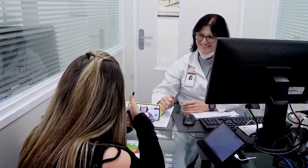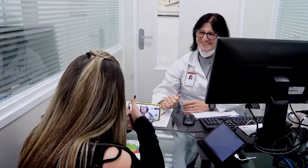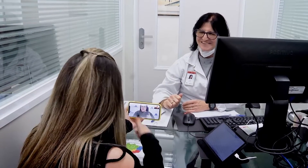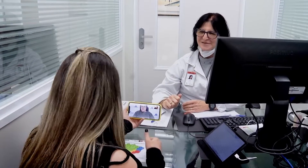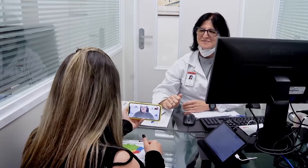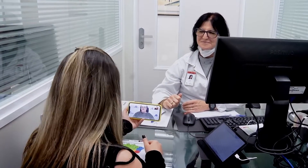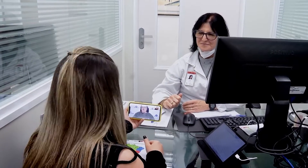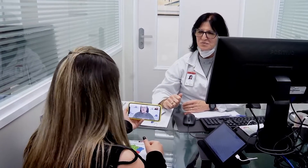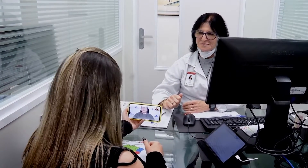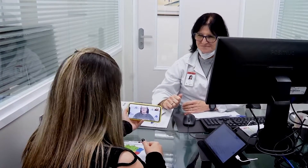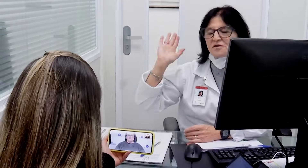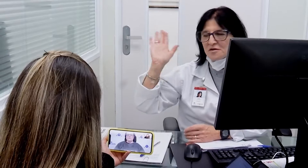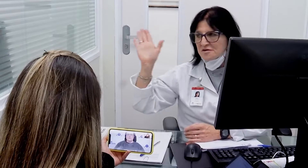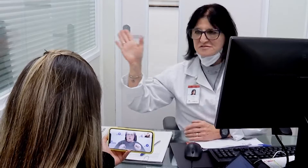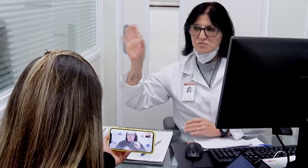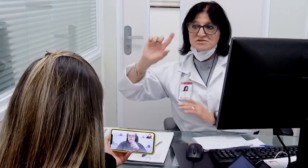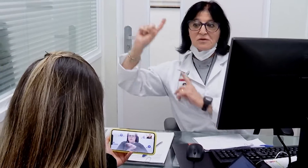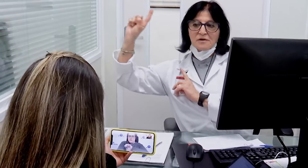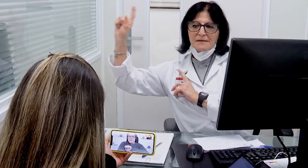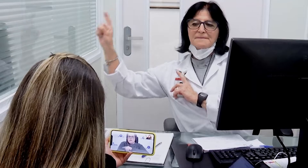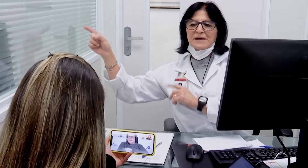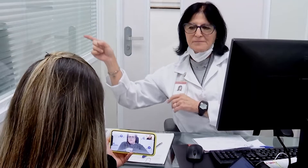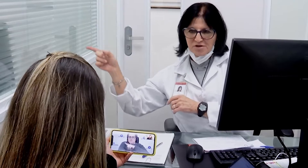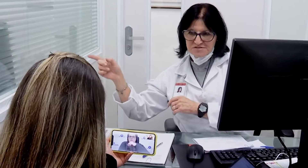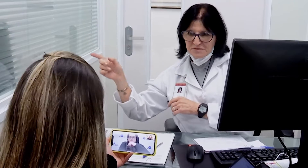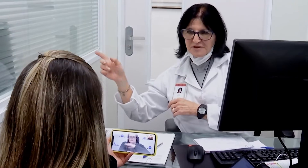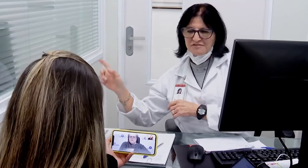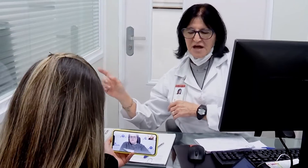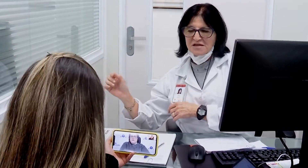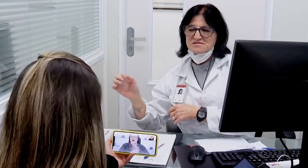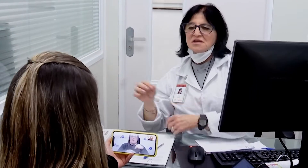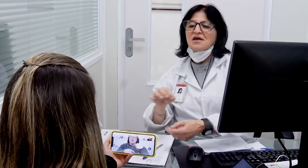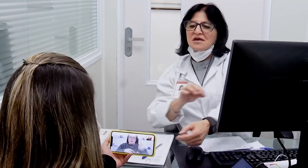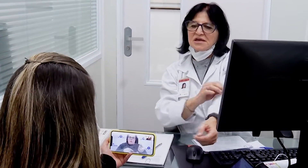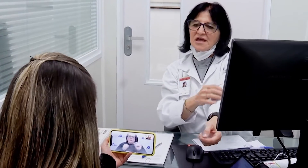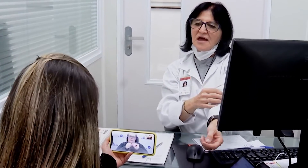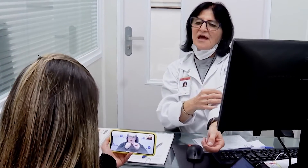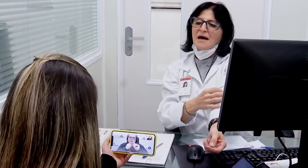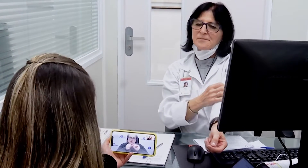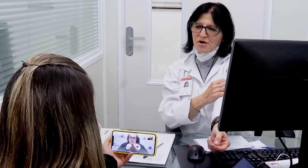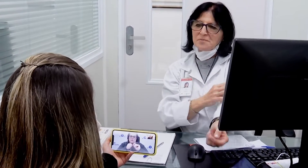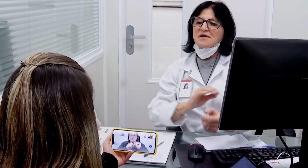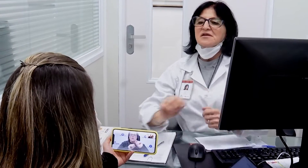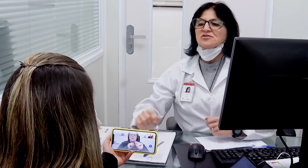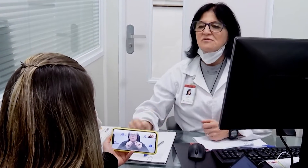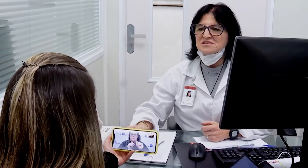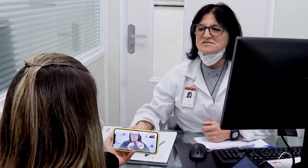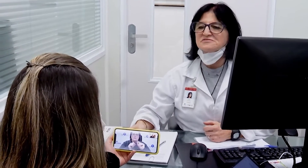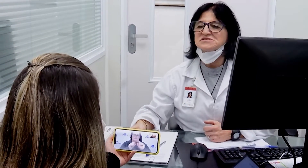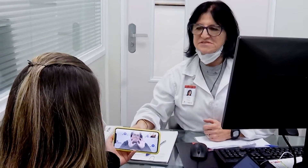sim, dormi 5 horas. Nós vamos agora para a próxima fase, que é a própria doação de